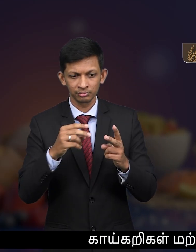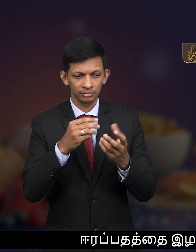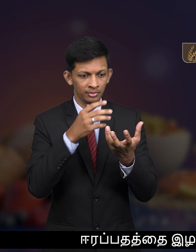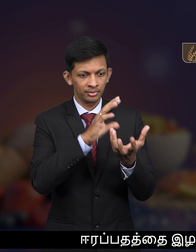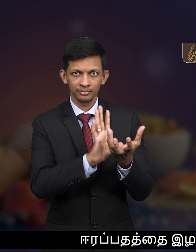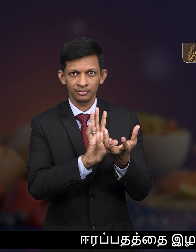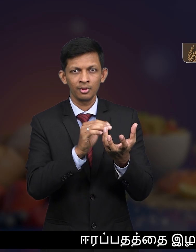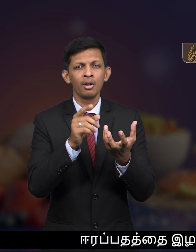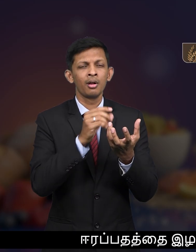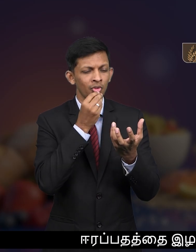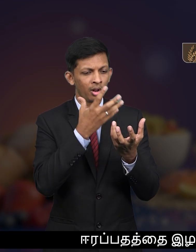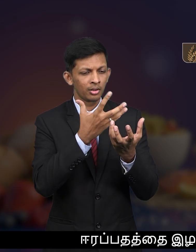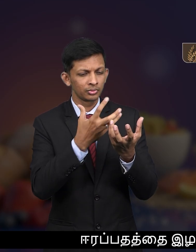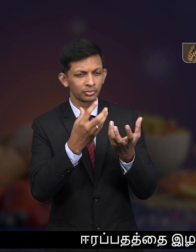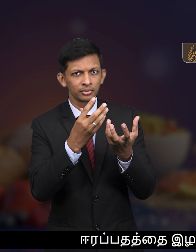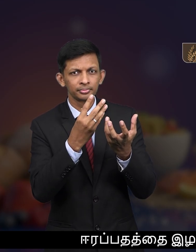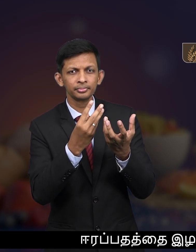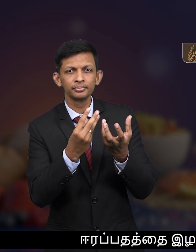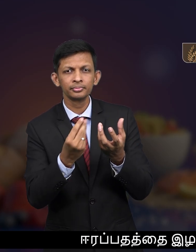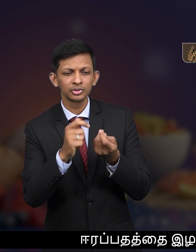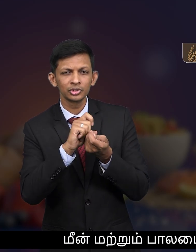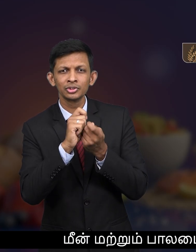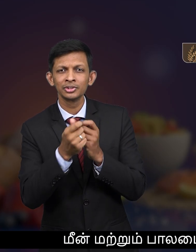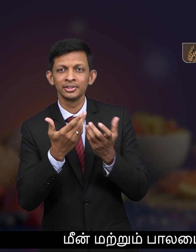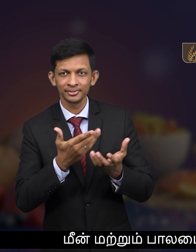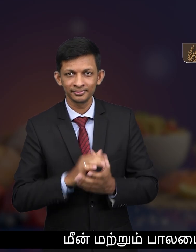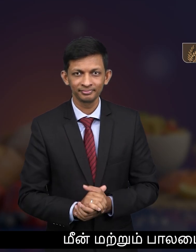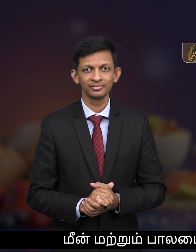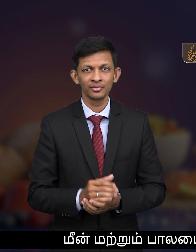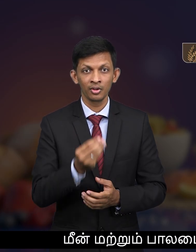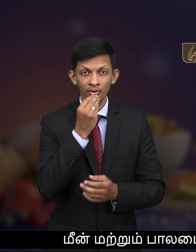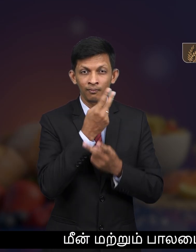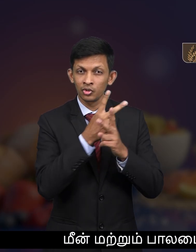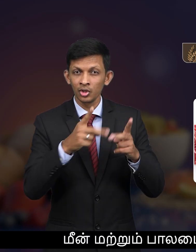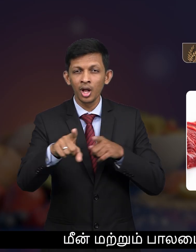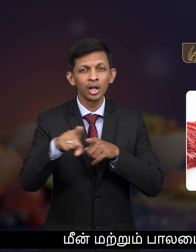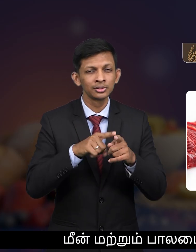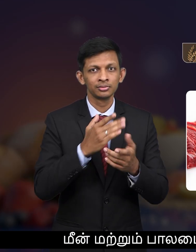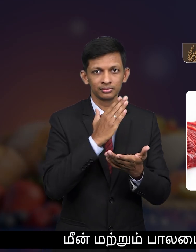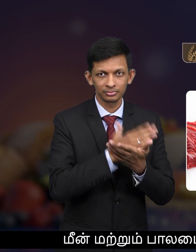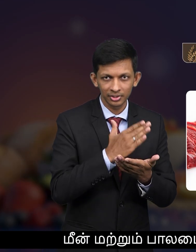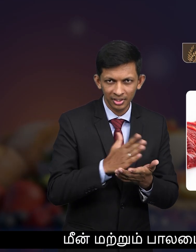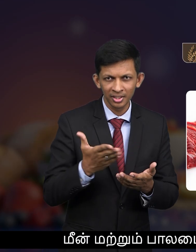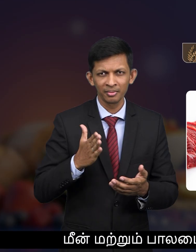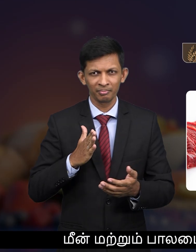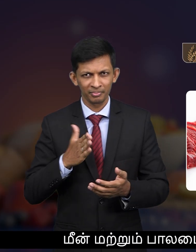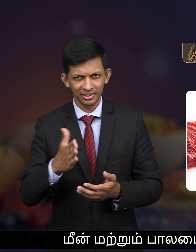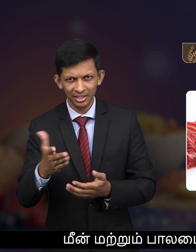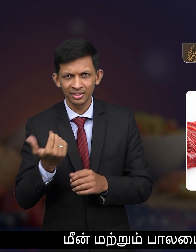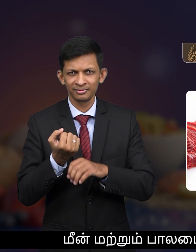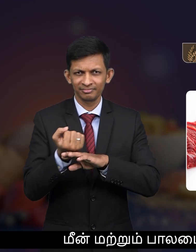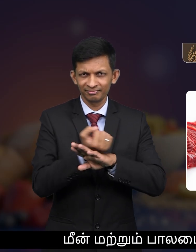பழங்கள் ஈரப்பதத்தை இழக்கும் போது சுருங்குகின்றன. இறைச்சி, மீன் மற்றும் பாலாடை கட்டி